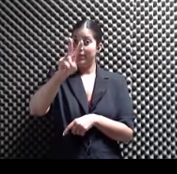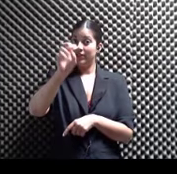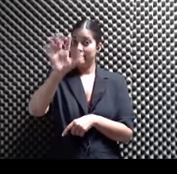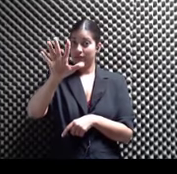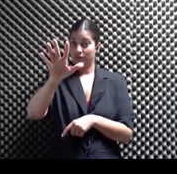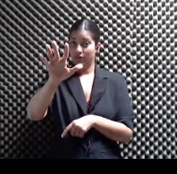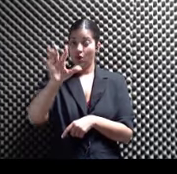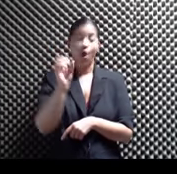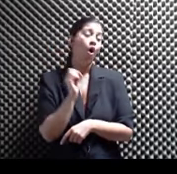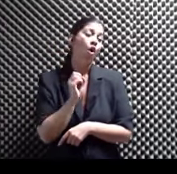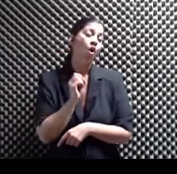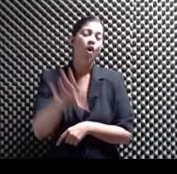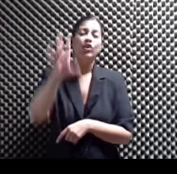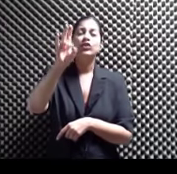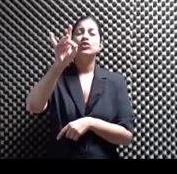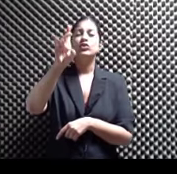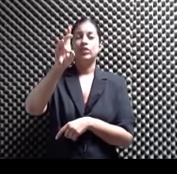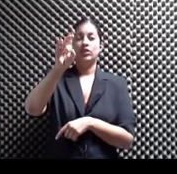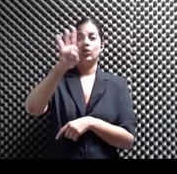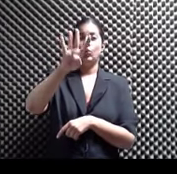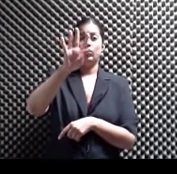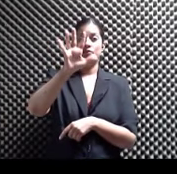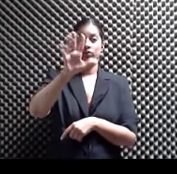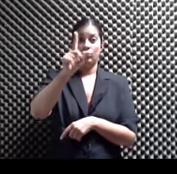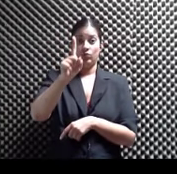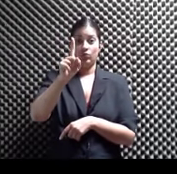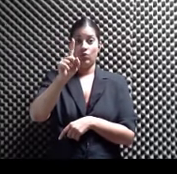787-365-1925 o al